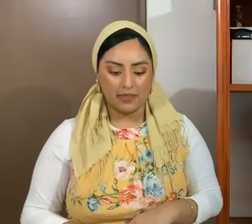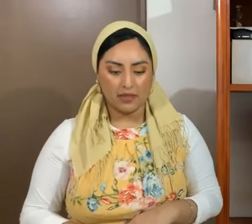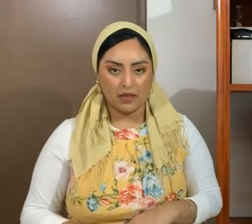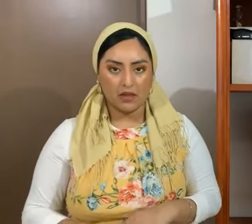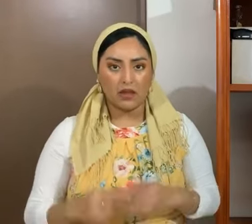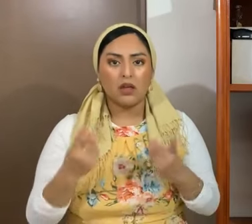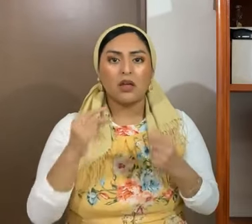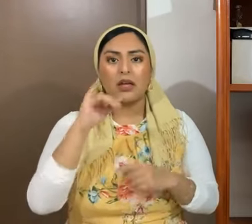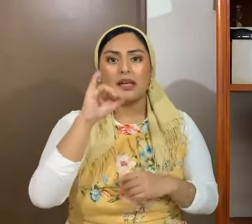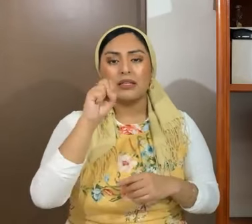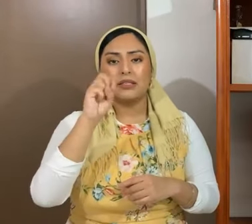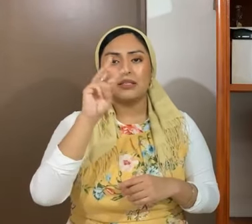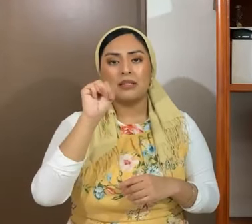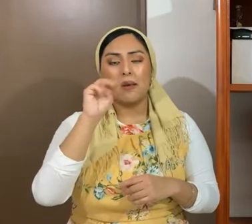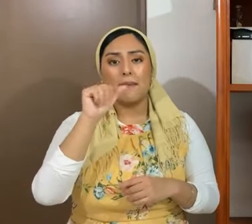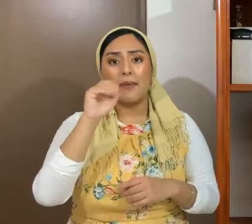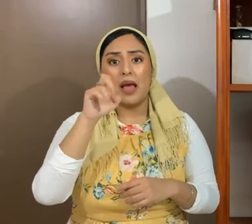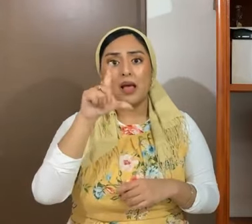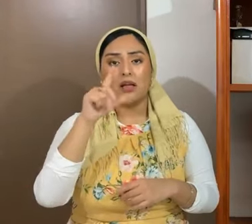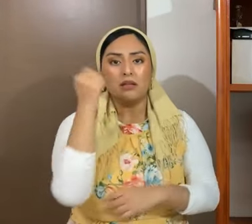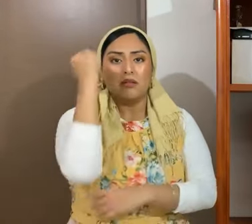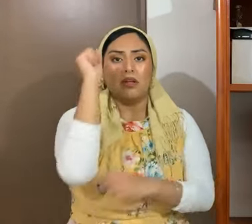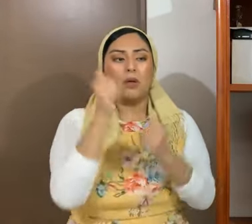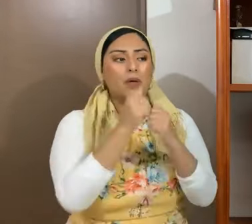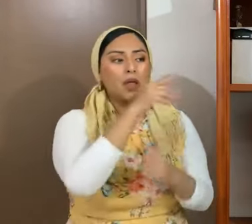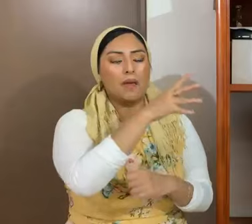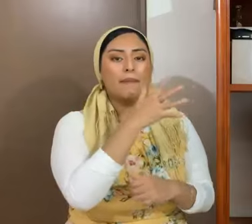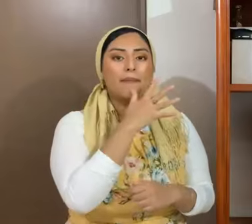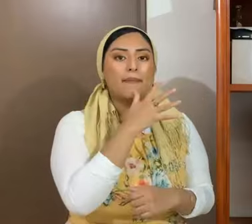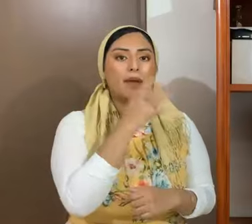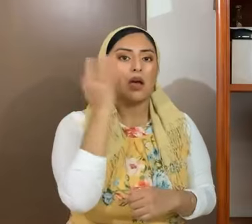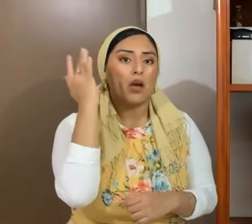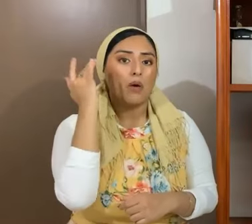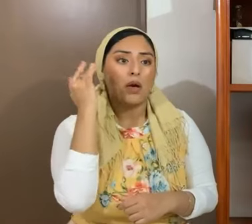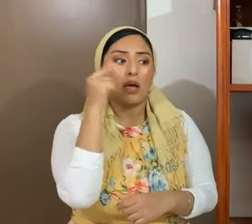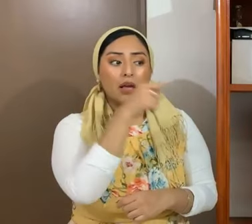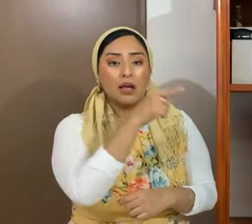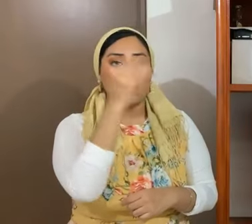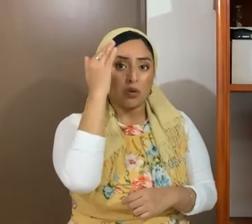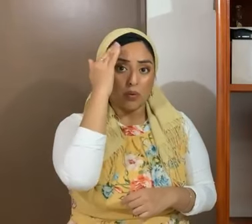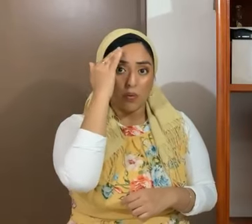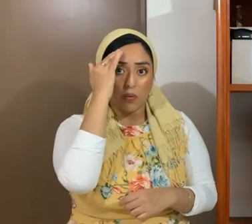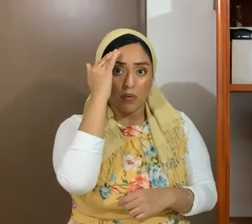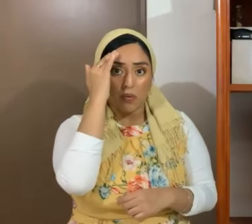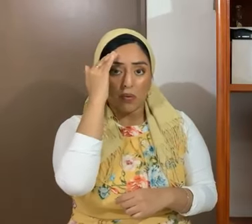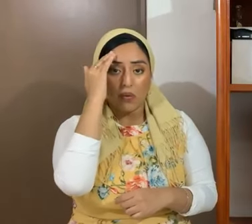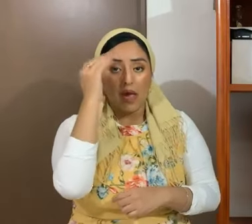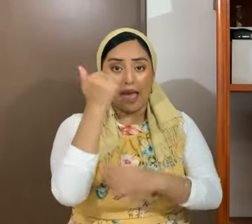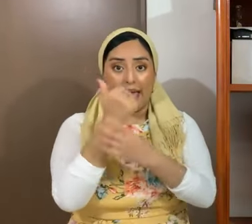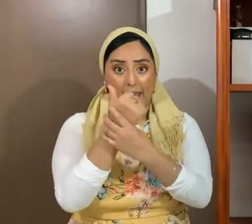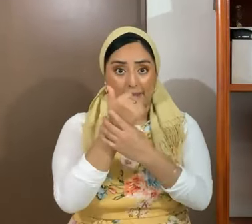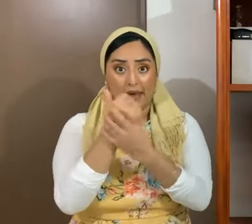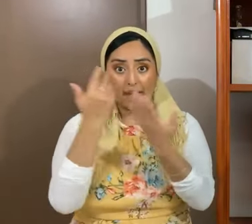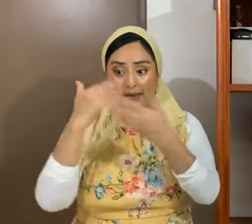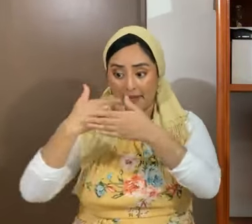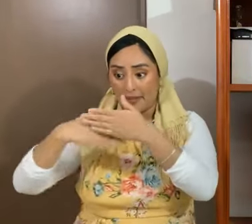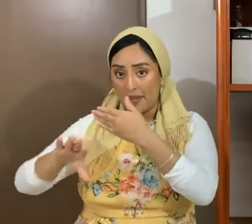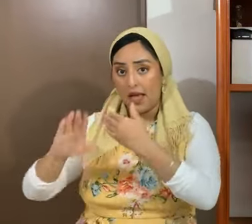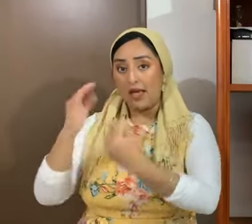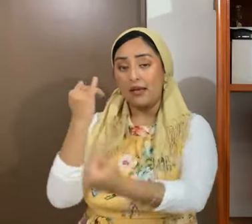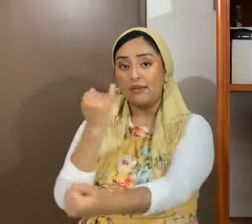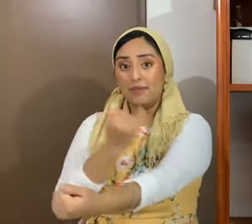¿Qué hizo Ismael? Se rebeló junto con su madre Agar. ¿Por qué? Porque sabiendo que ya Abraham había tenido